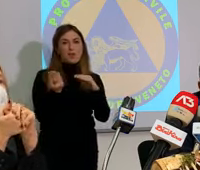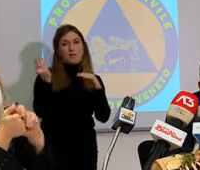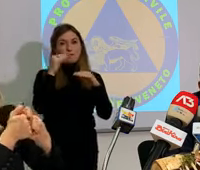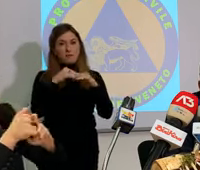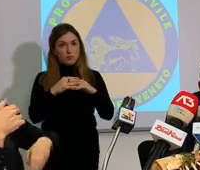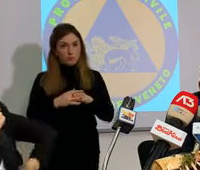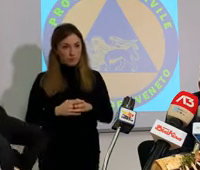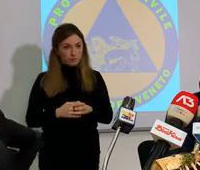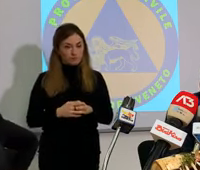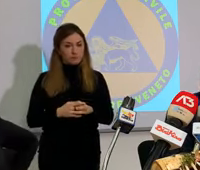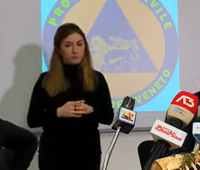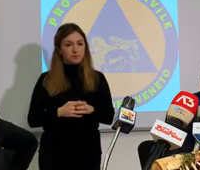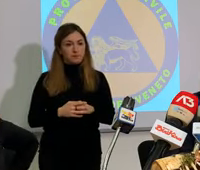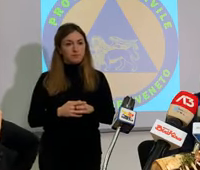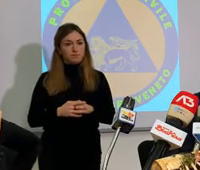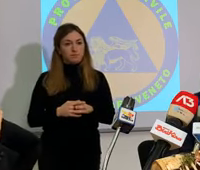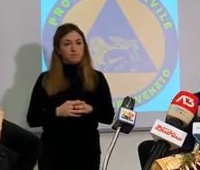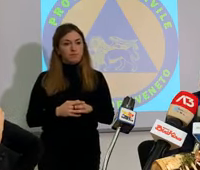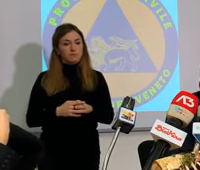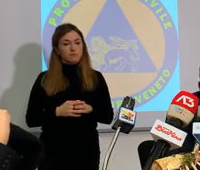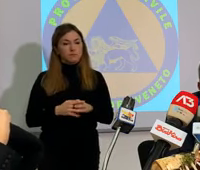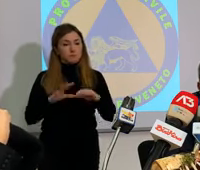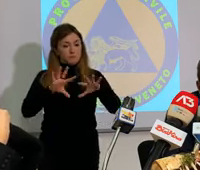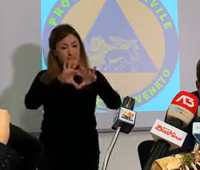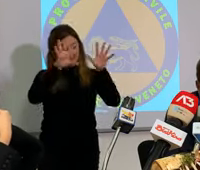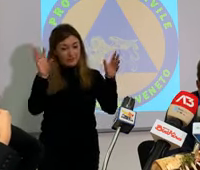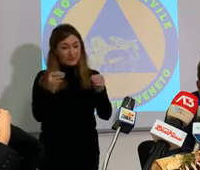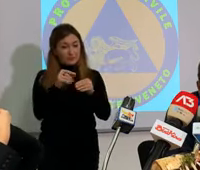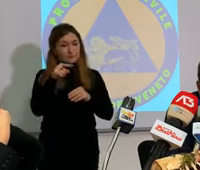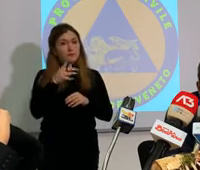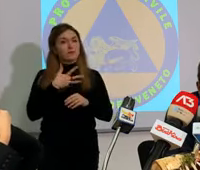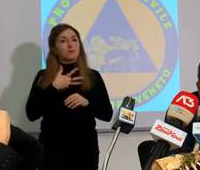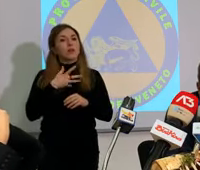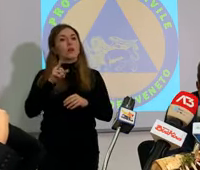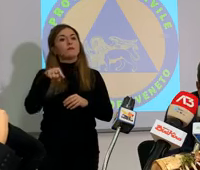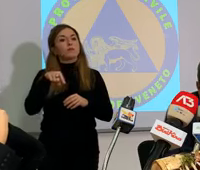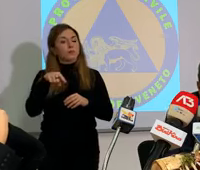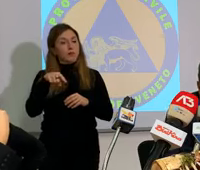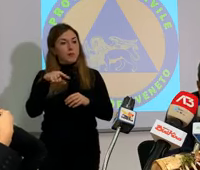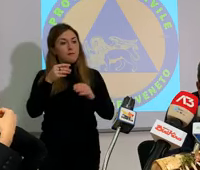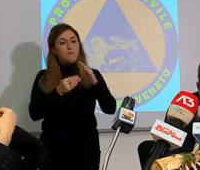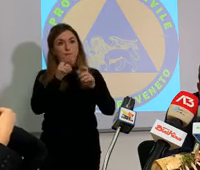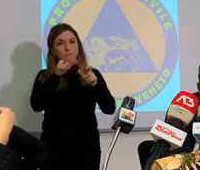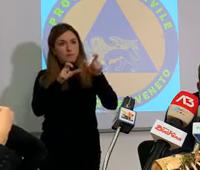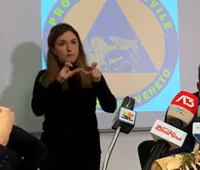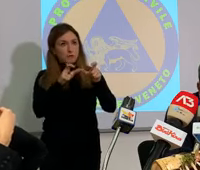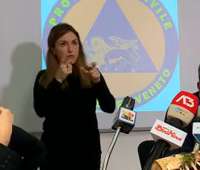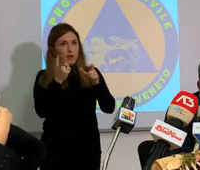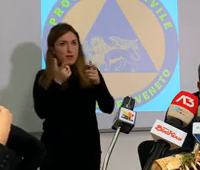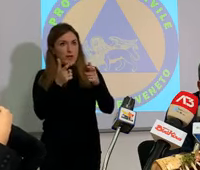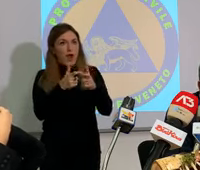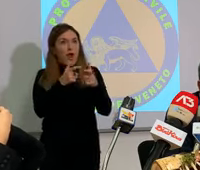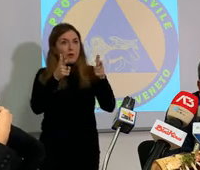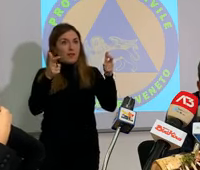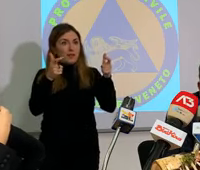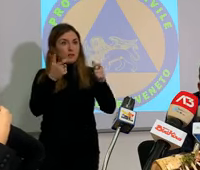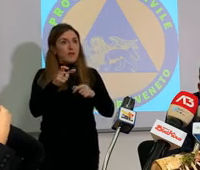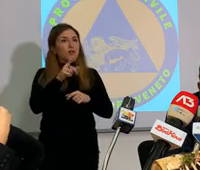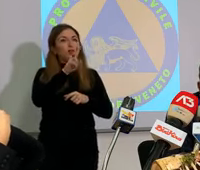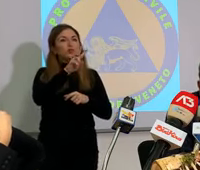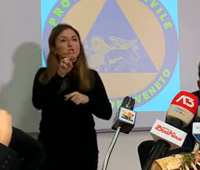chiaramente in questo pacchetto dove c'era tutto c'era anche l'ampliamento di organico perché 211 letti stabili vuol dire aumentare